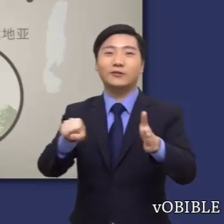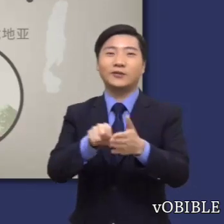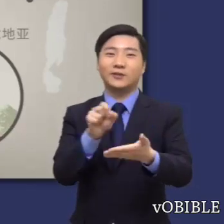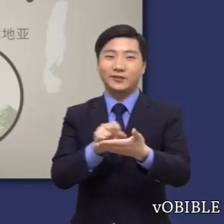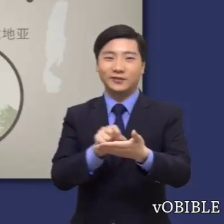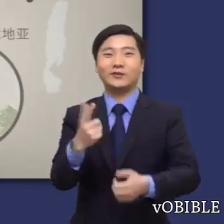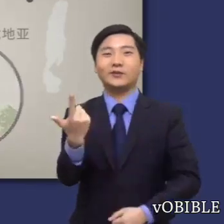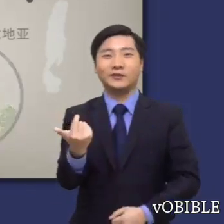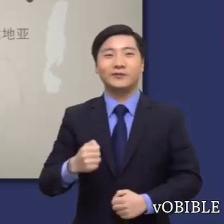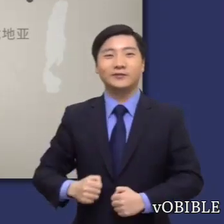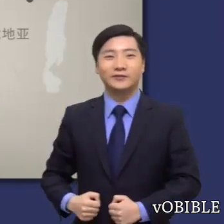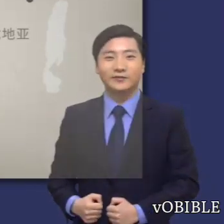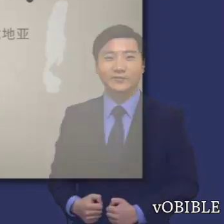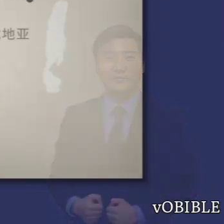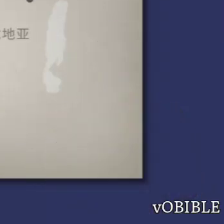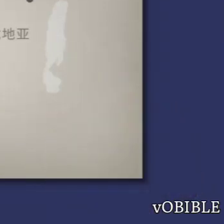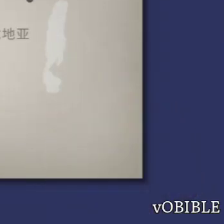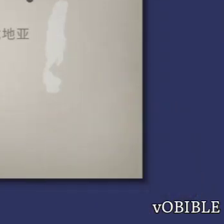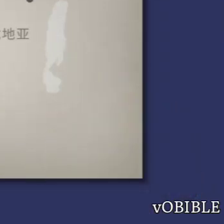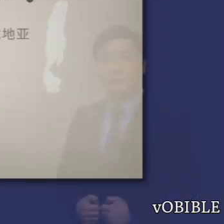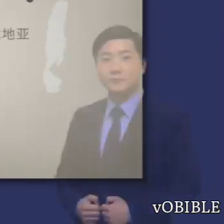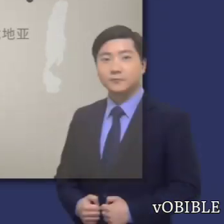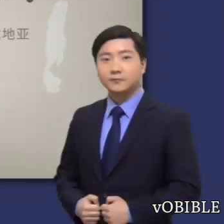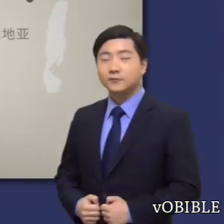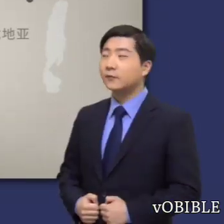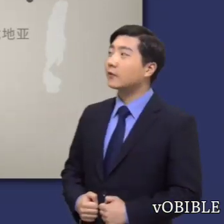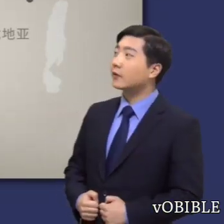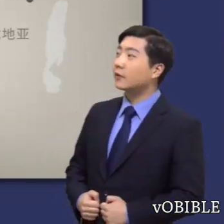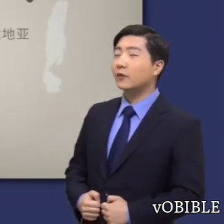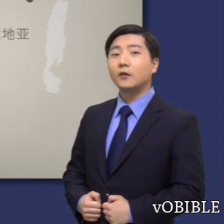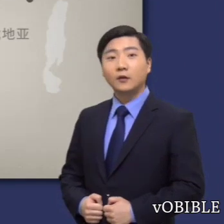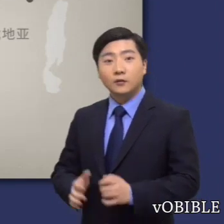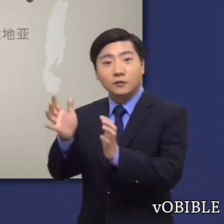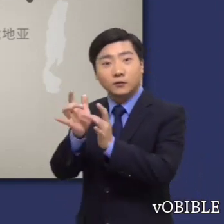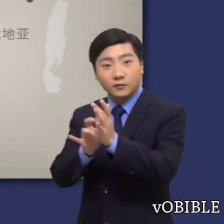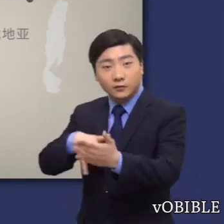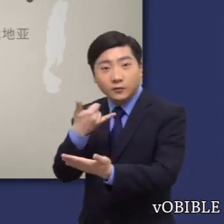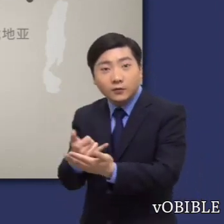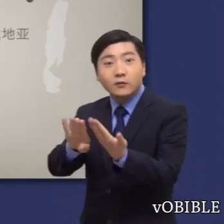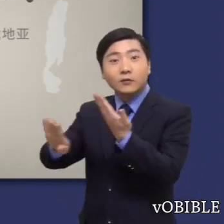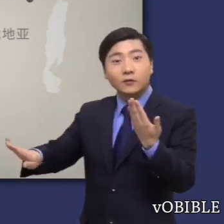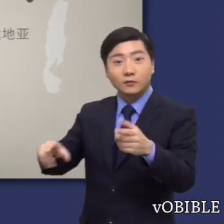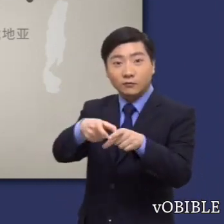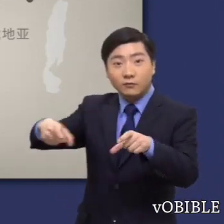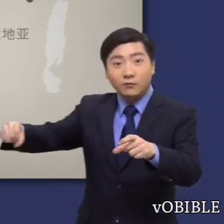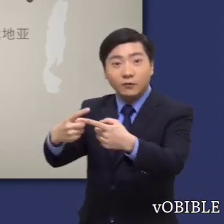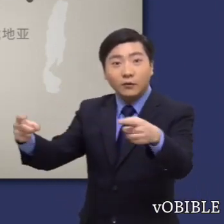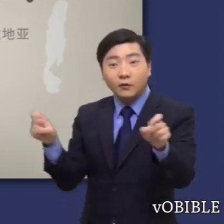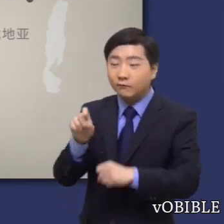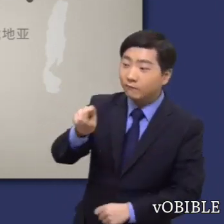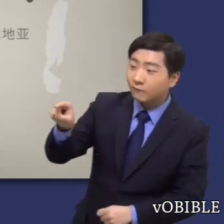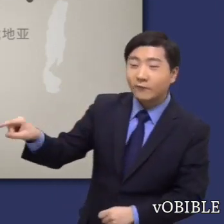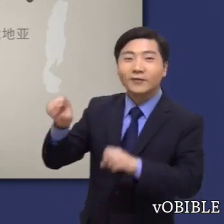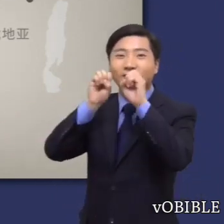里。在第19章后半部分至第23章，路加记录耶稣最后一次在